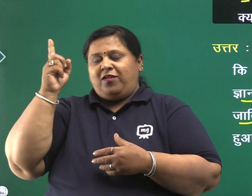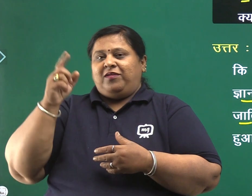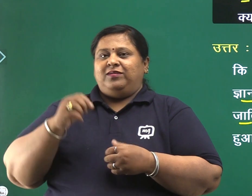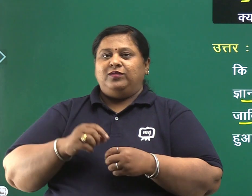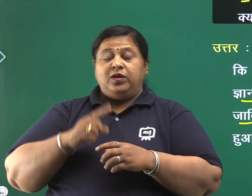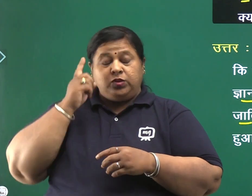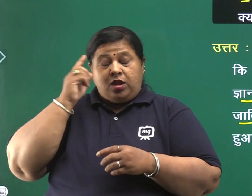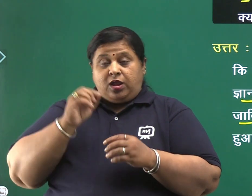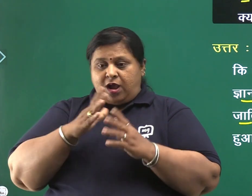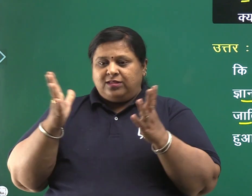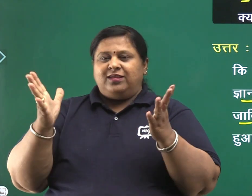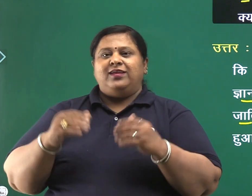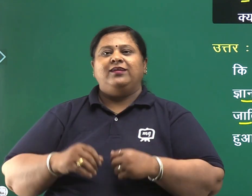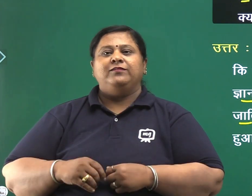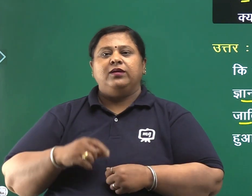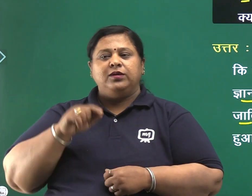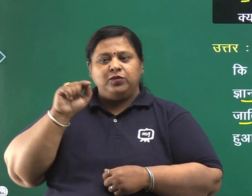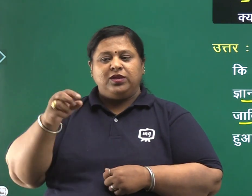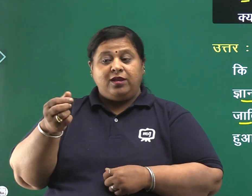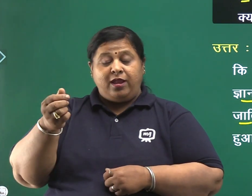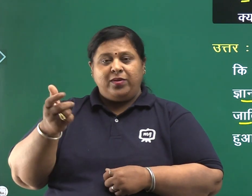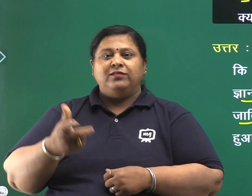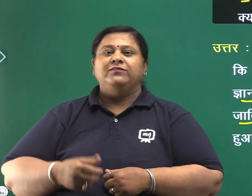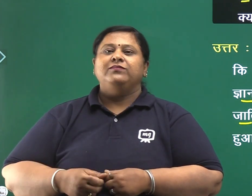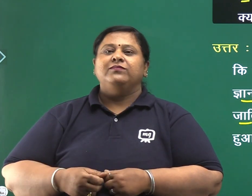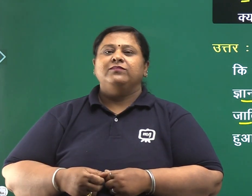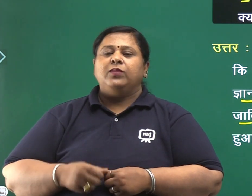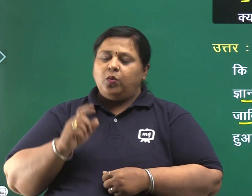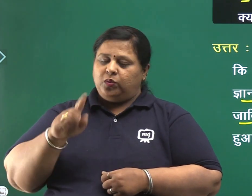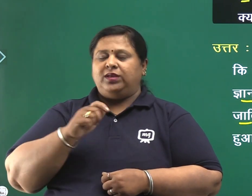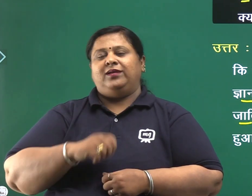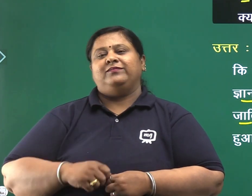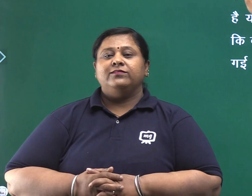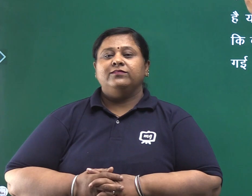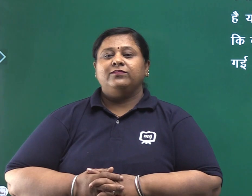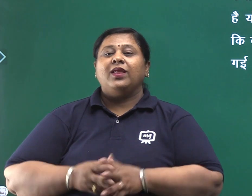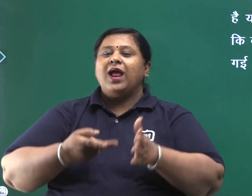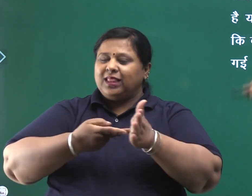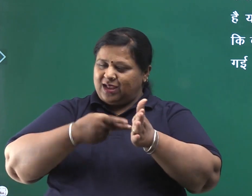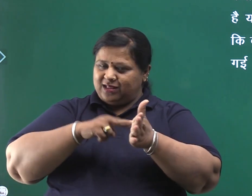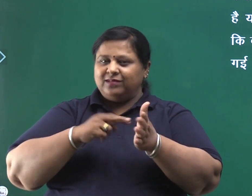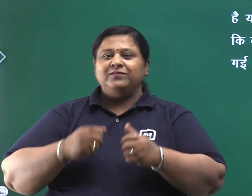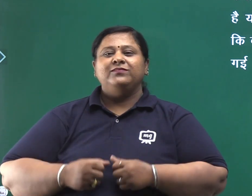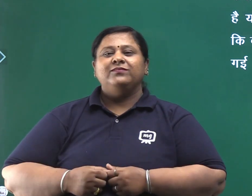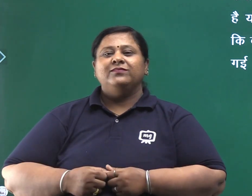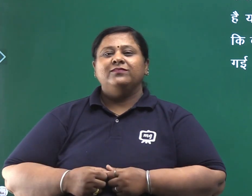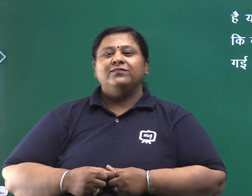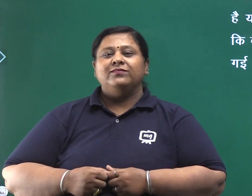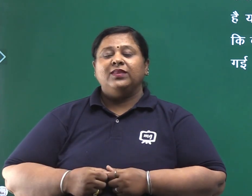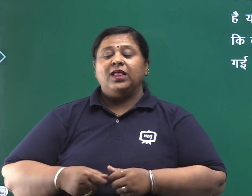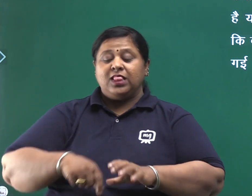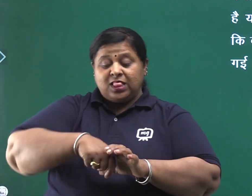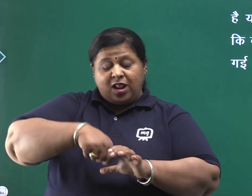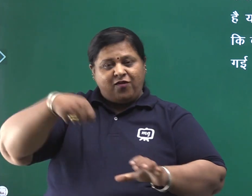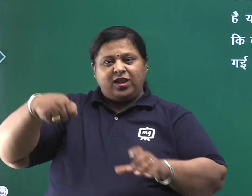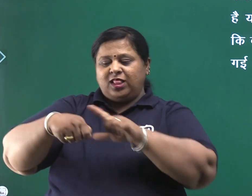उसके ज्ञान से ही उसकी कीमत होती है। अर्थात तलवार